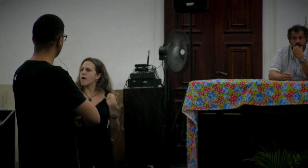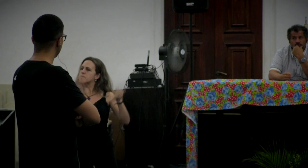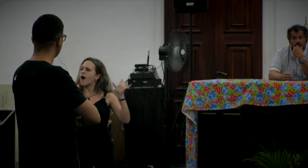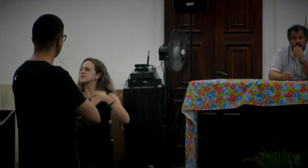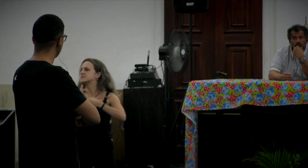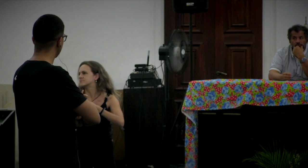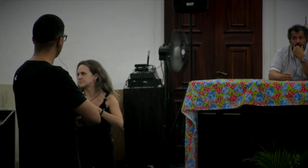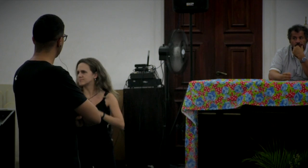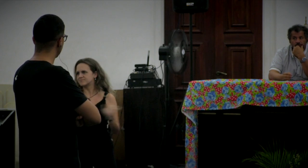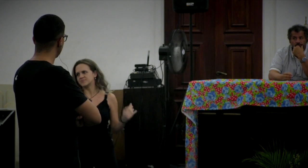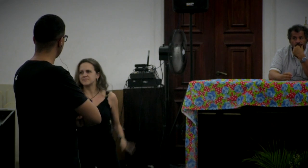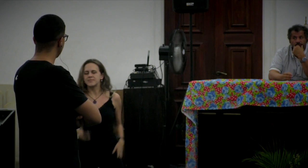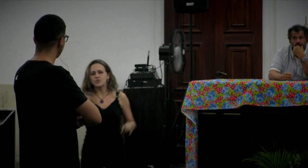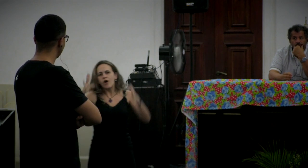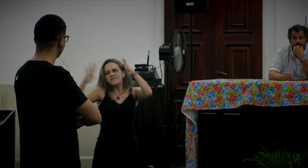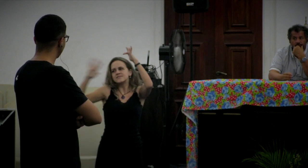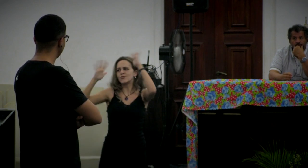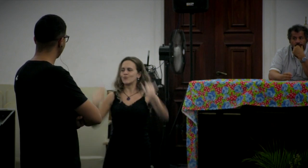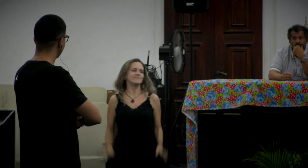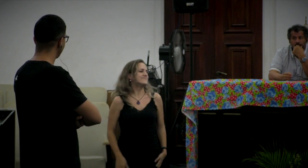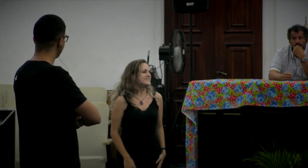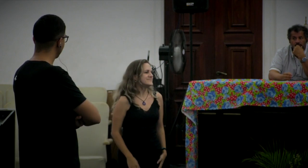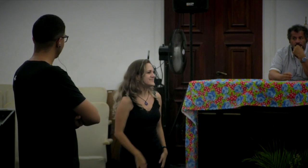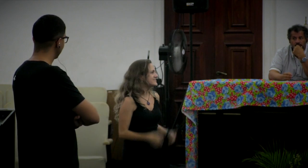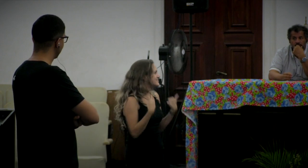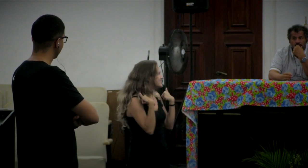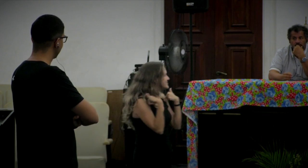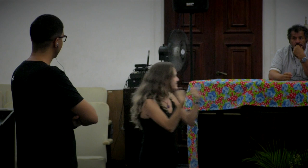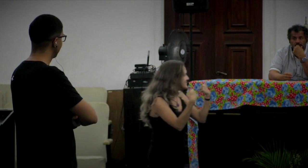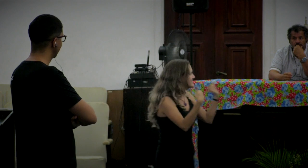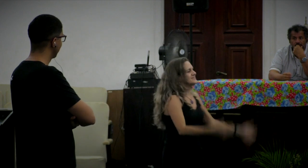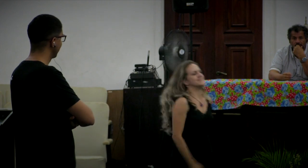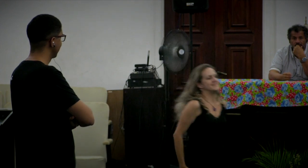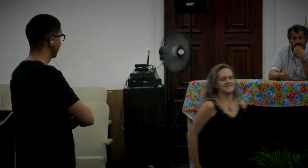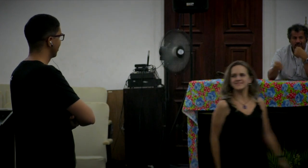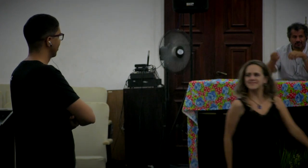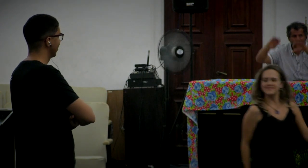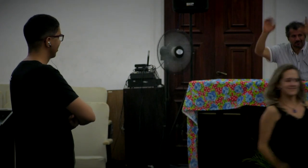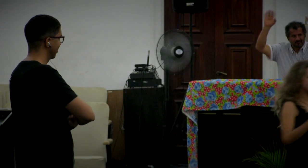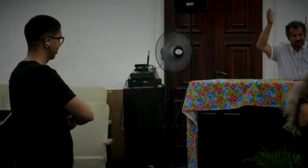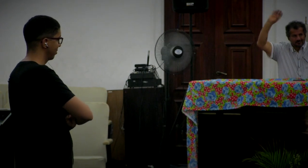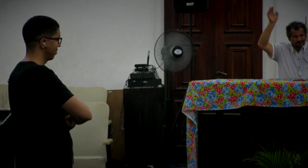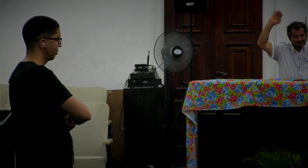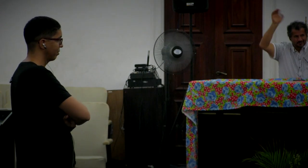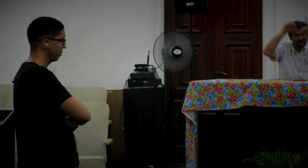ganhe visibilidade. E assim, mais união entre os grupos. É só uma reflexão.